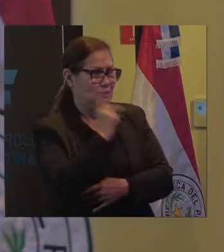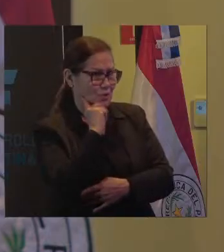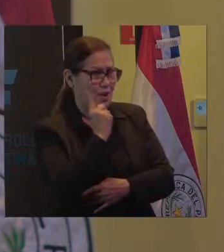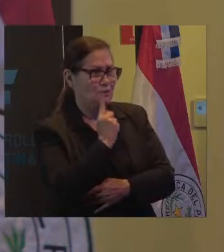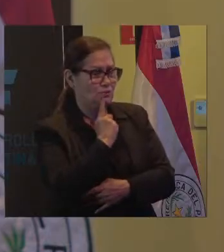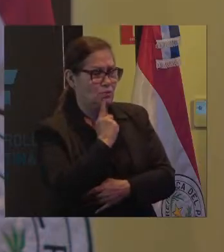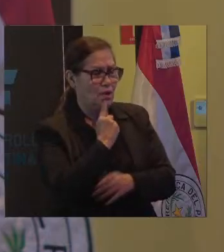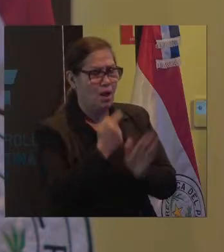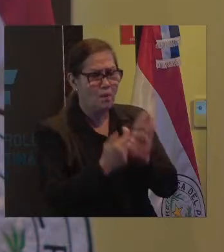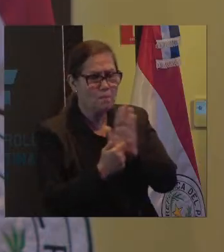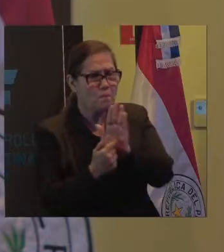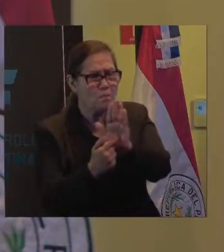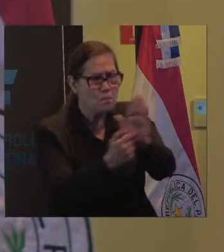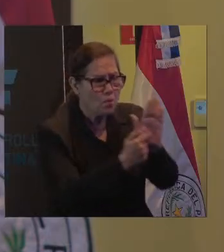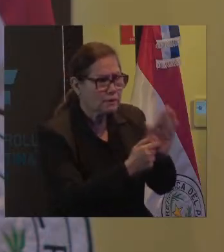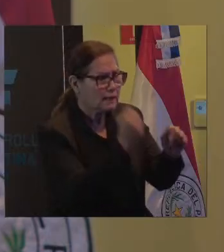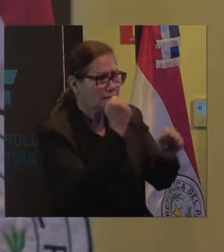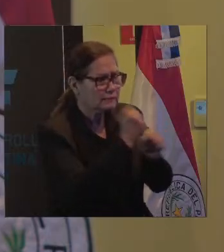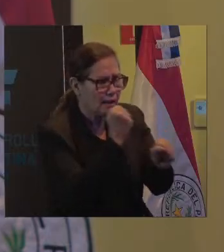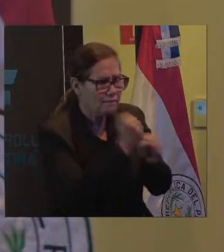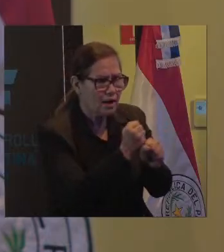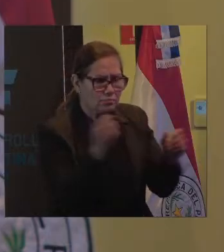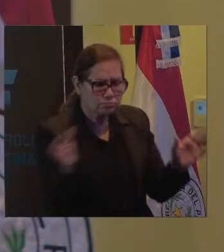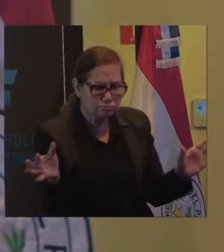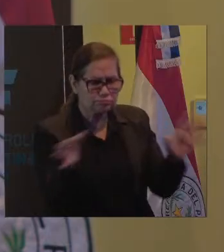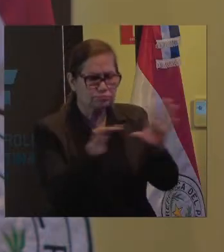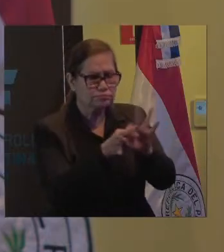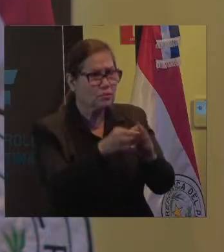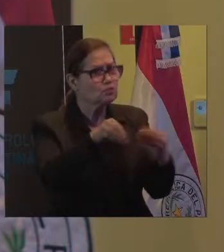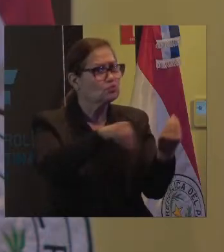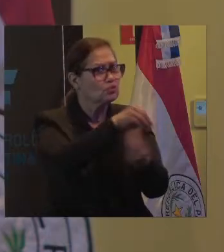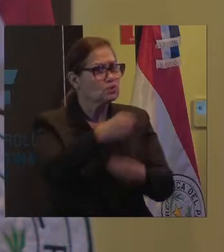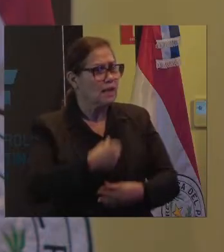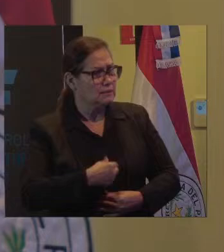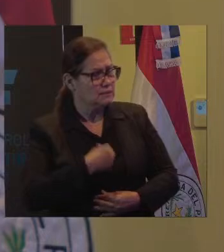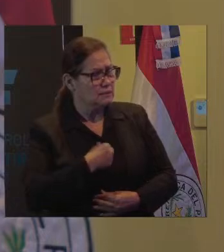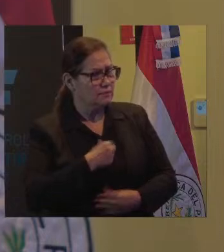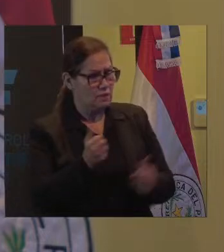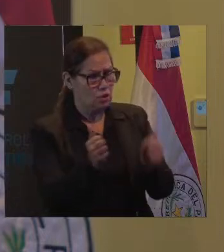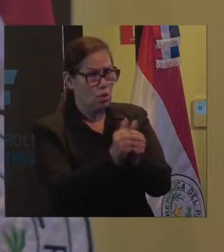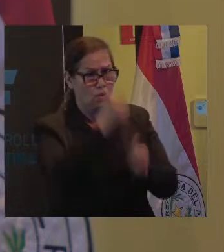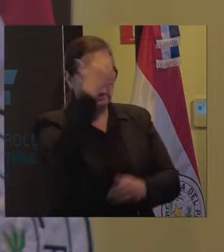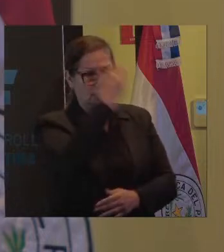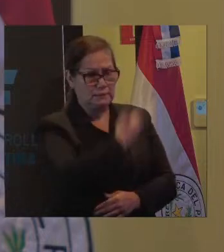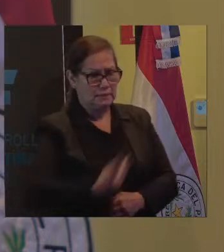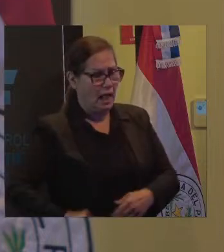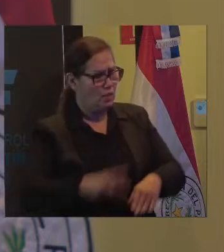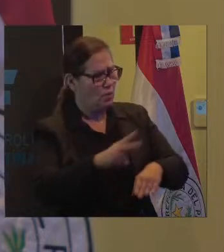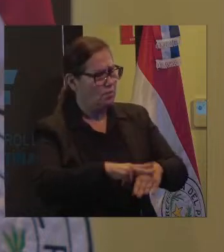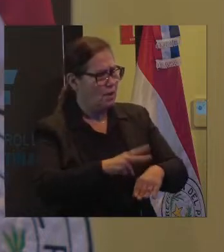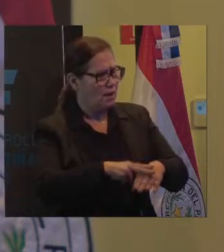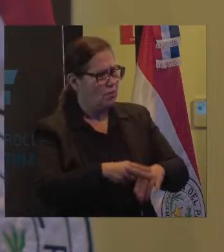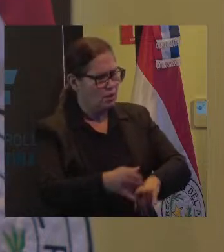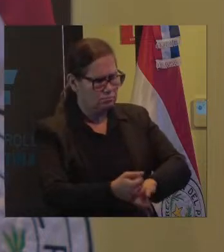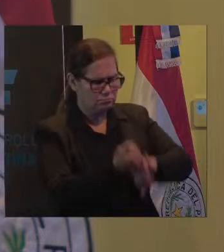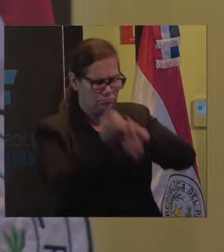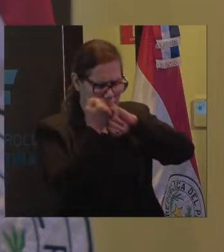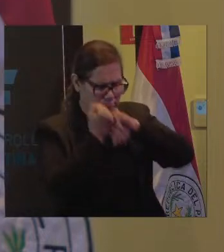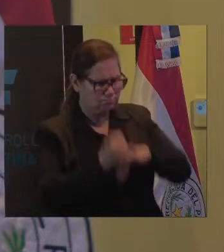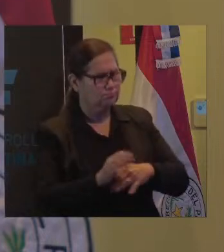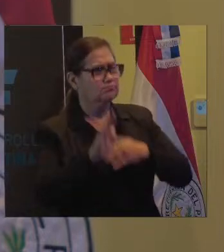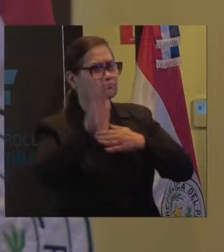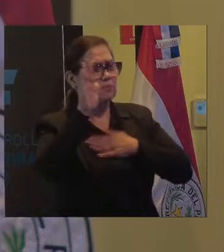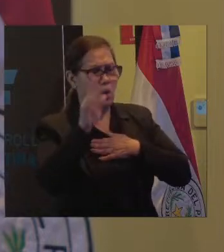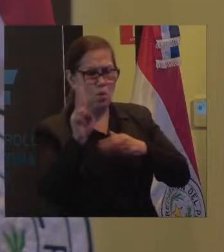de experiencias de trabajo articulado con la sociedad civil, el Estado paraguayo reafirma su compromiso de